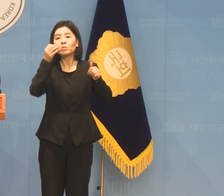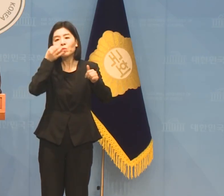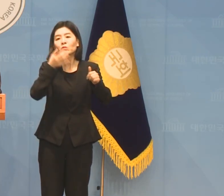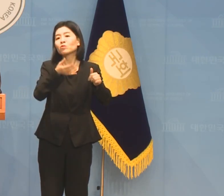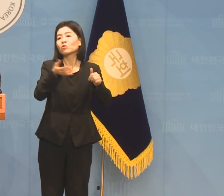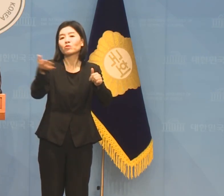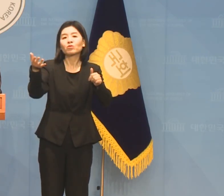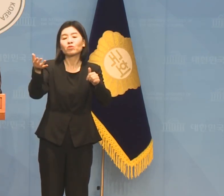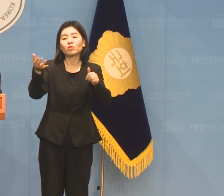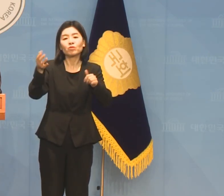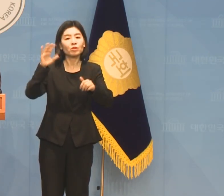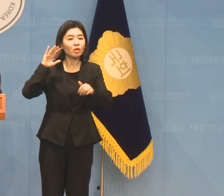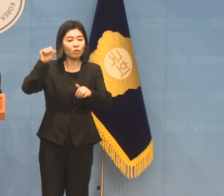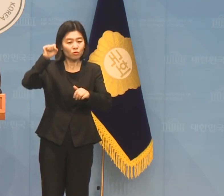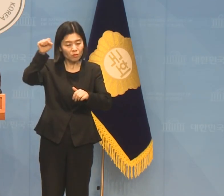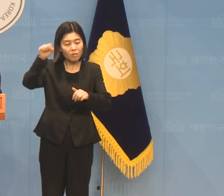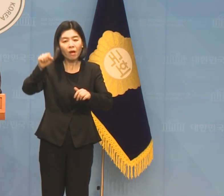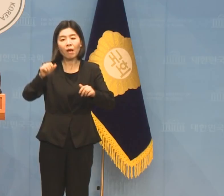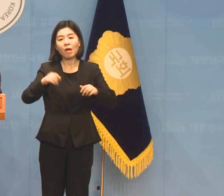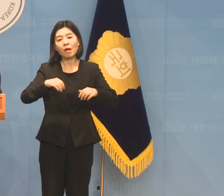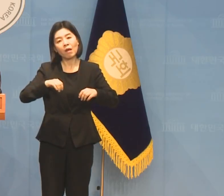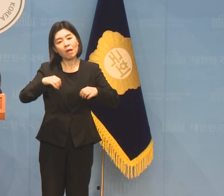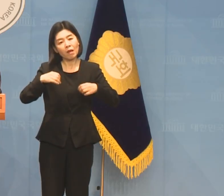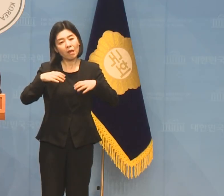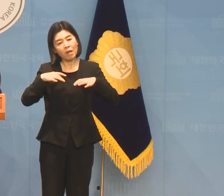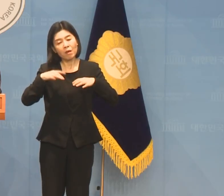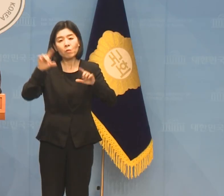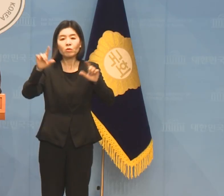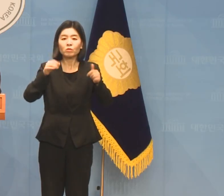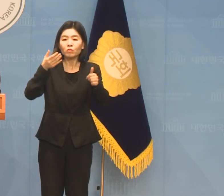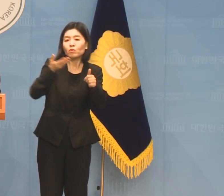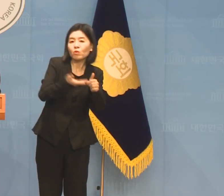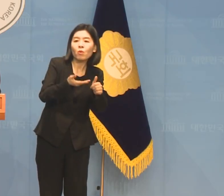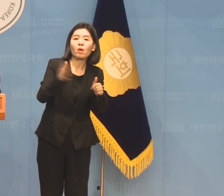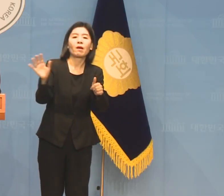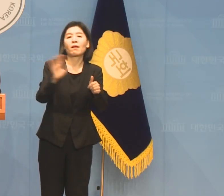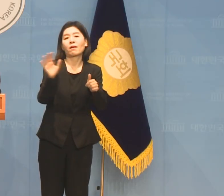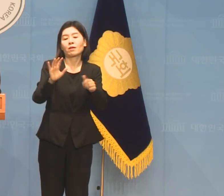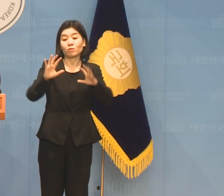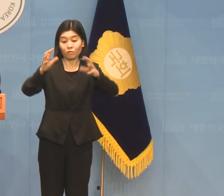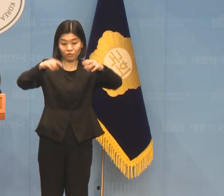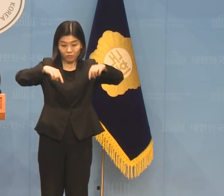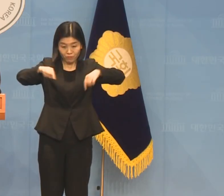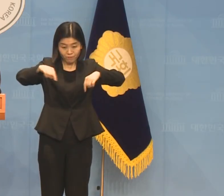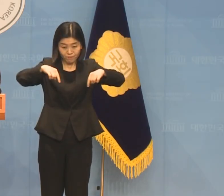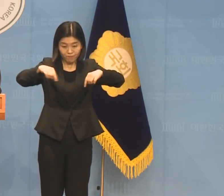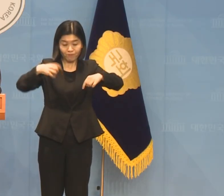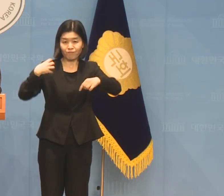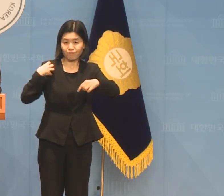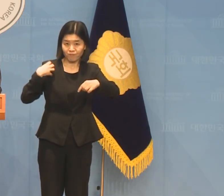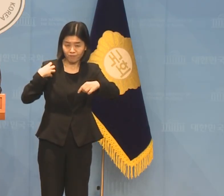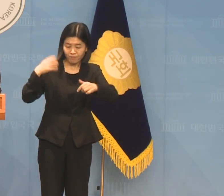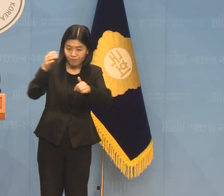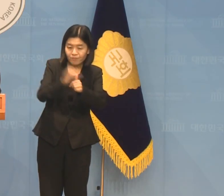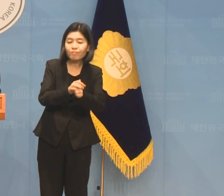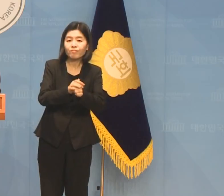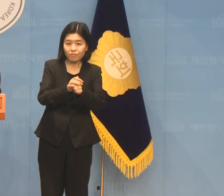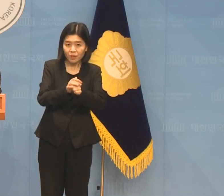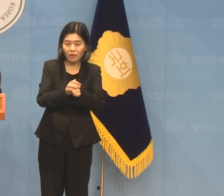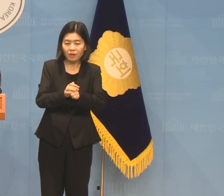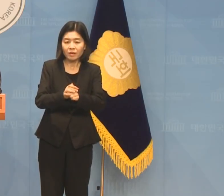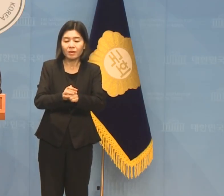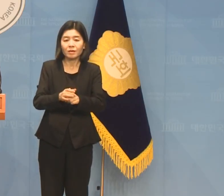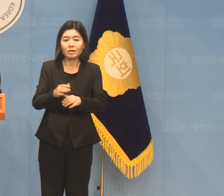대권 노름을 하라고 주어진 자리가 아닙니다. 국정 책임자로서 마지막